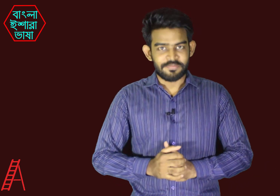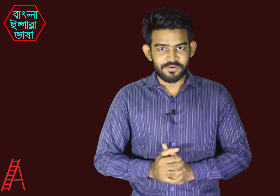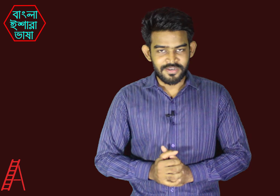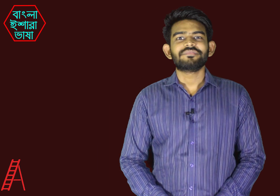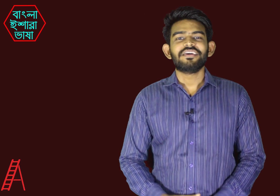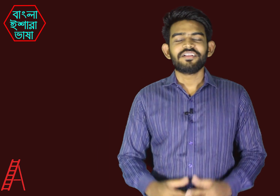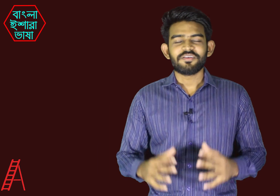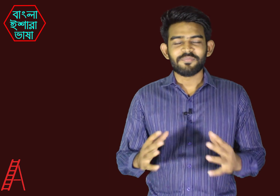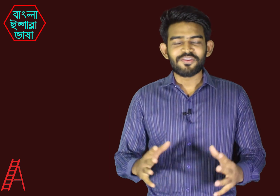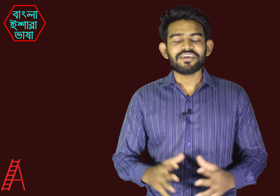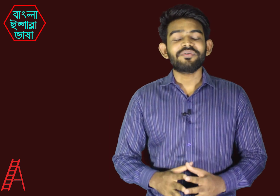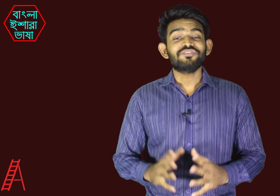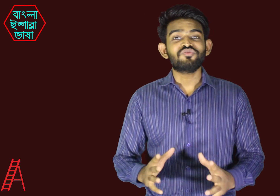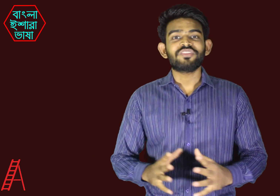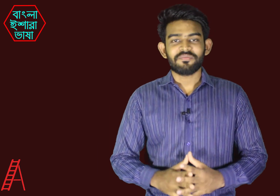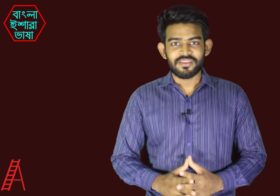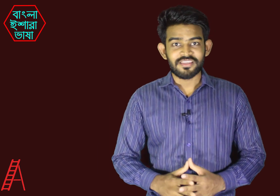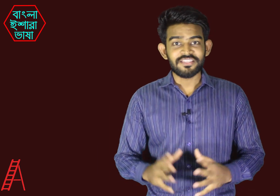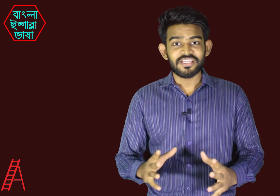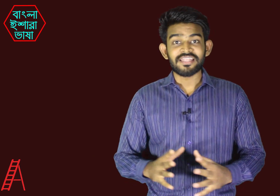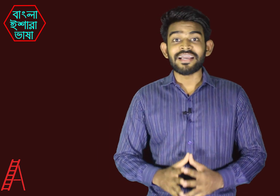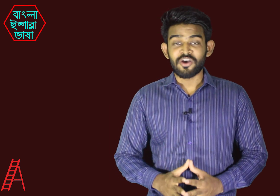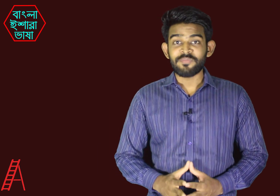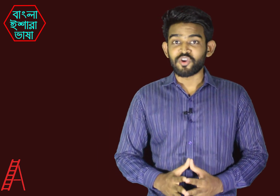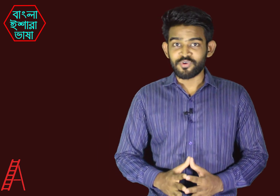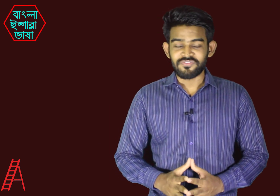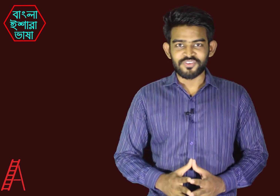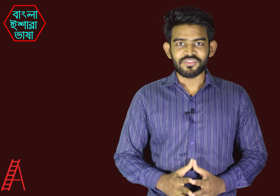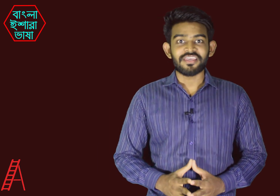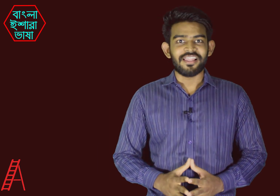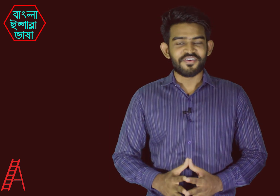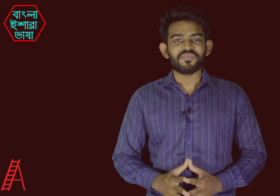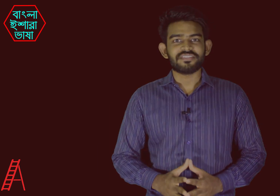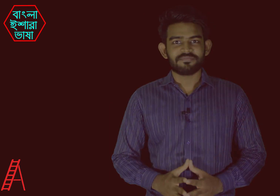পারবেন। ভালো থাকবেন, সুস্থ থাকবেন। ইনশাল্লাহ দেখা হবে পরবর্তী ভিডিওতে। আল্লাহ হাফেজ।